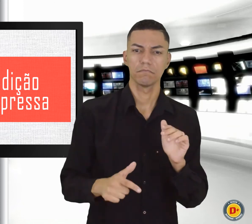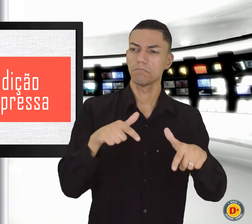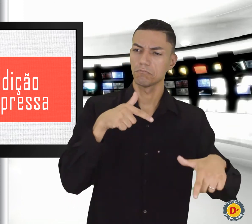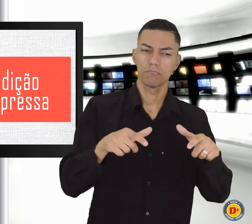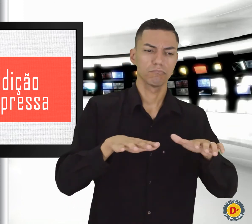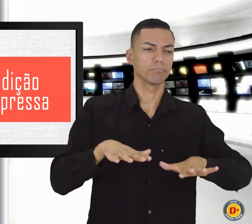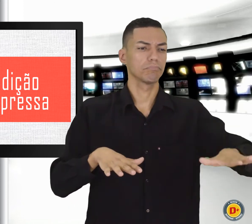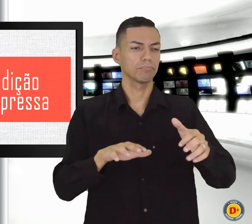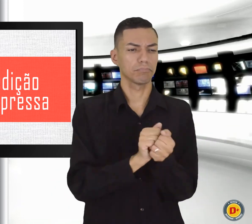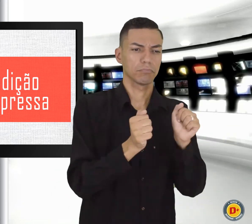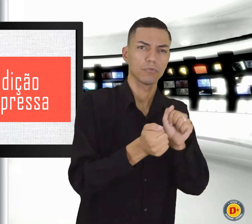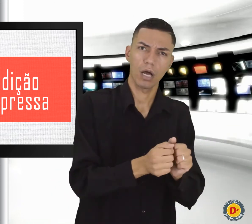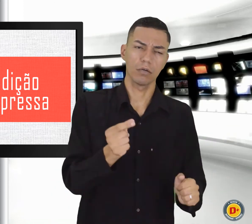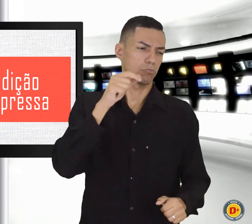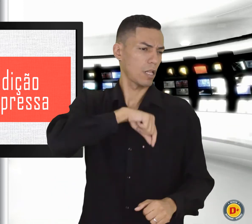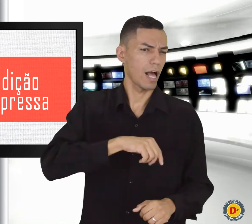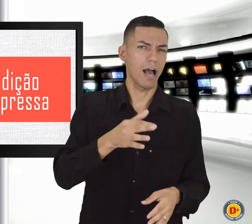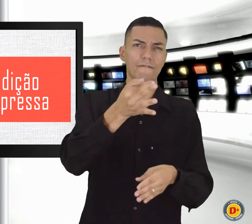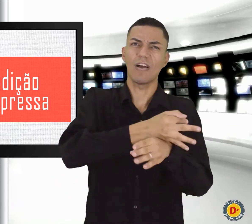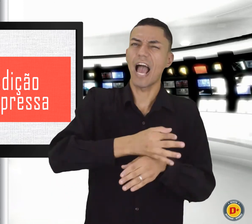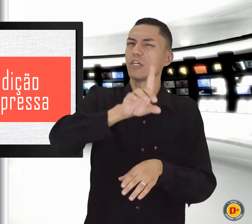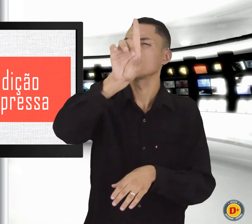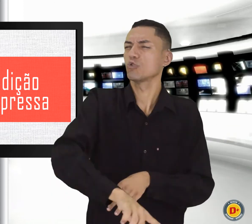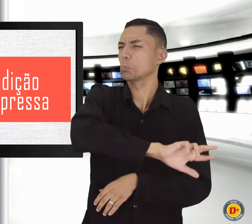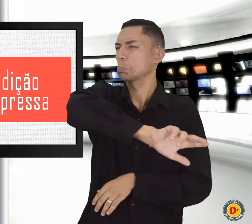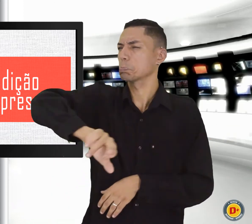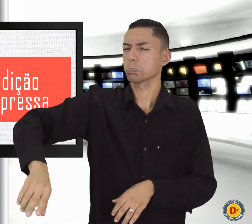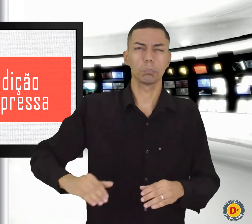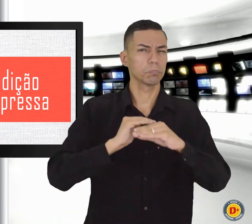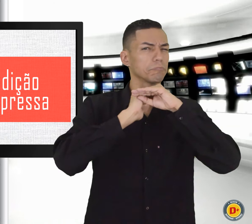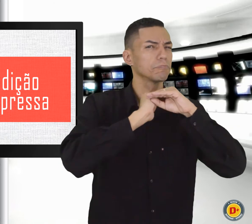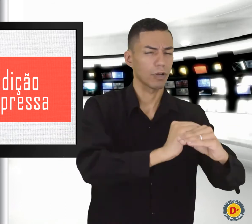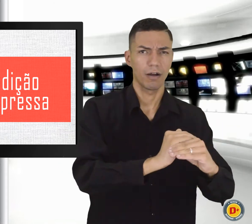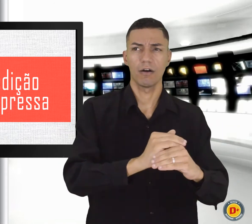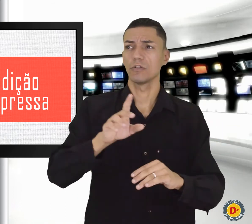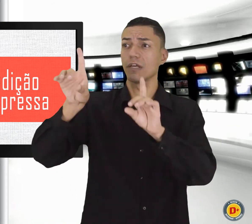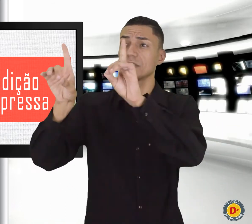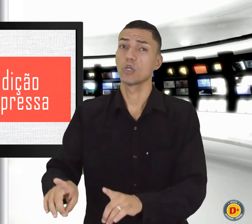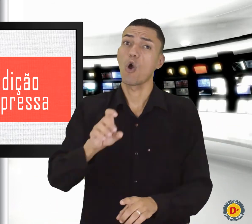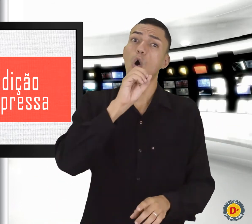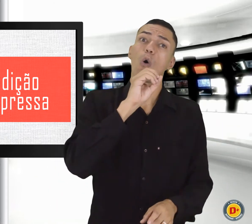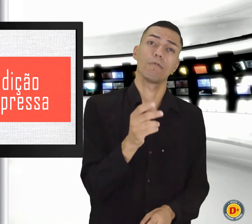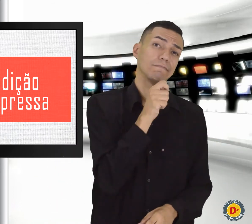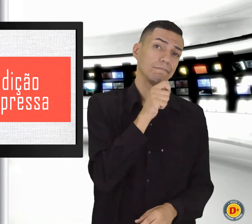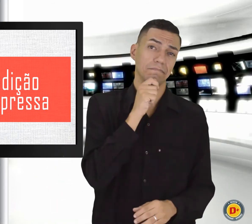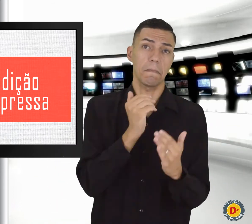mesmo trabalho, nem mais nem menos, nem caridade, nem exploração de mão de obra,